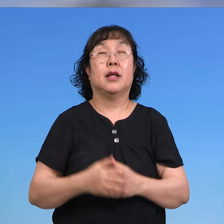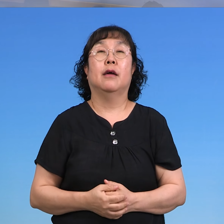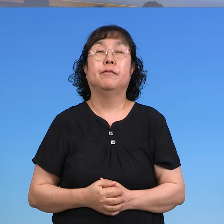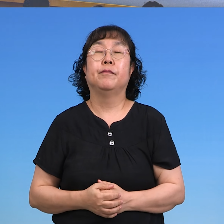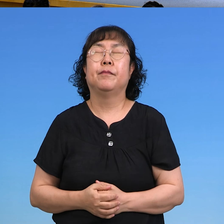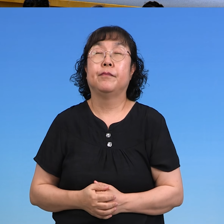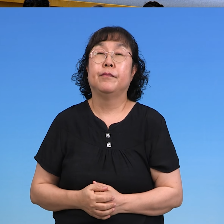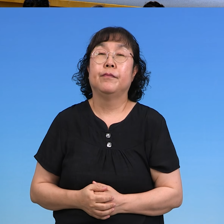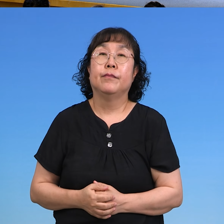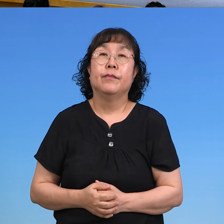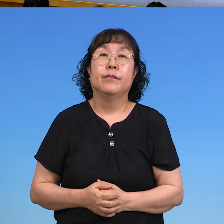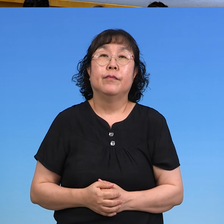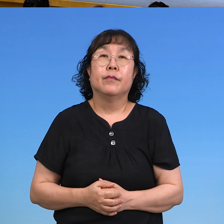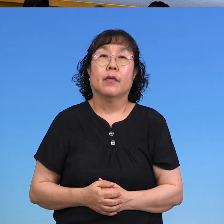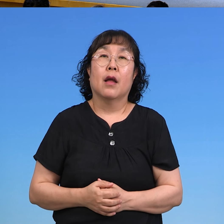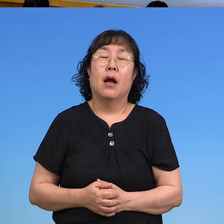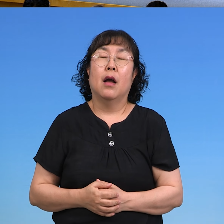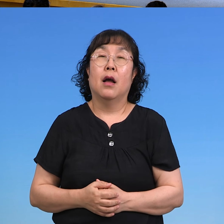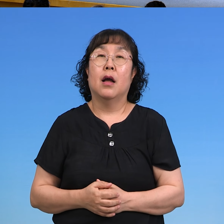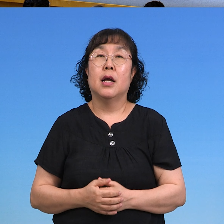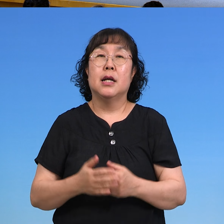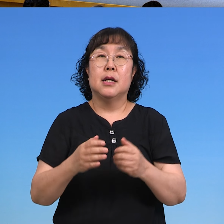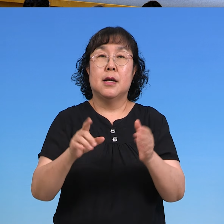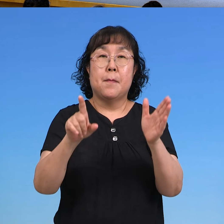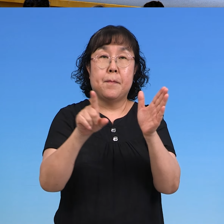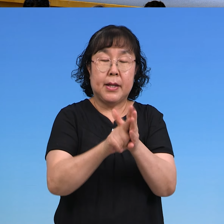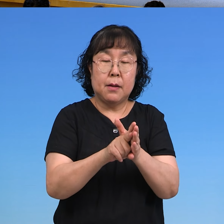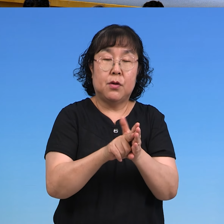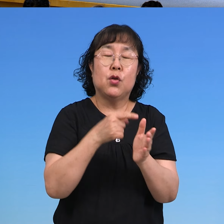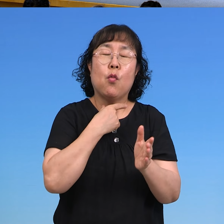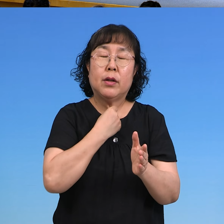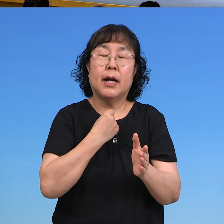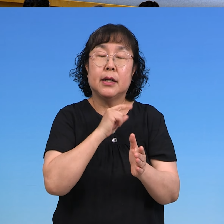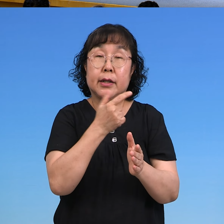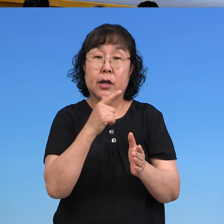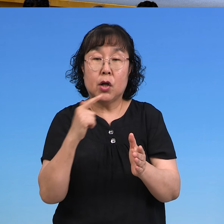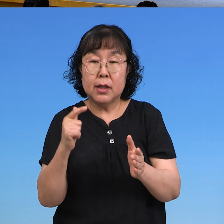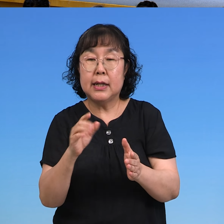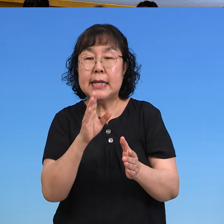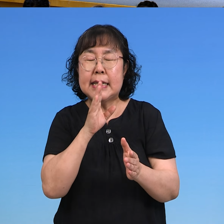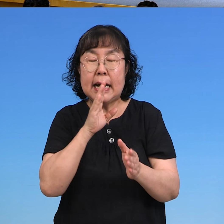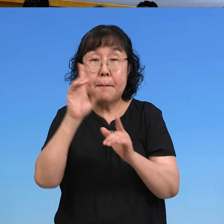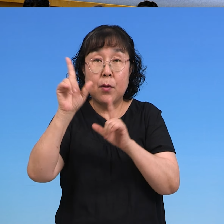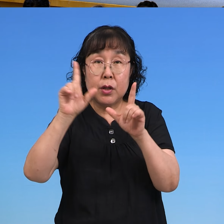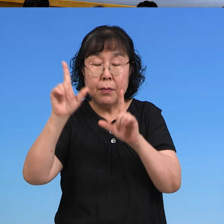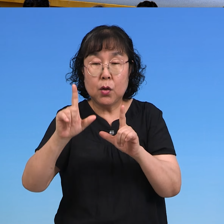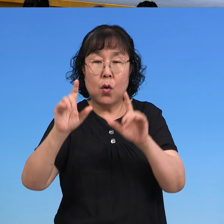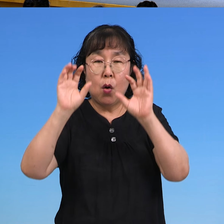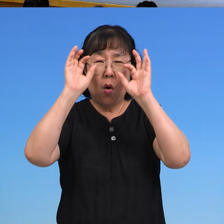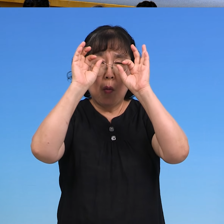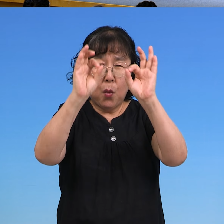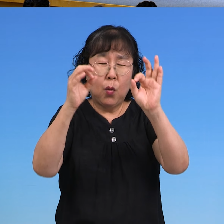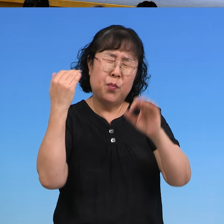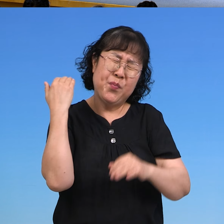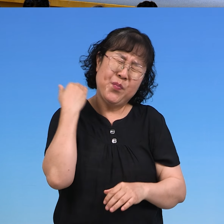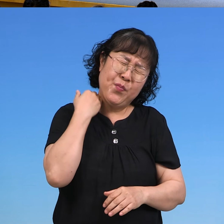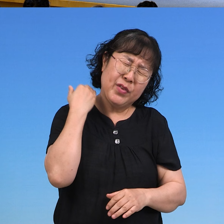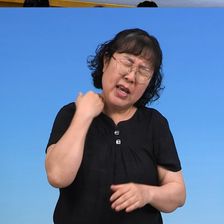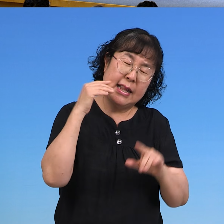히브리서 11장 1절 믿음은 바라는 것들의 실상이요 보지 못하는 것들의 증거니.